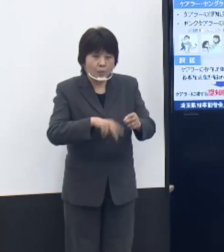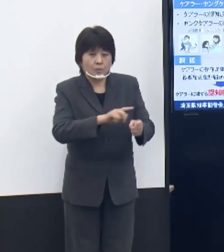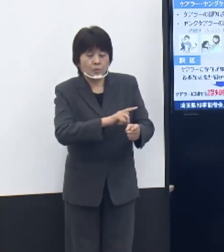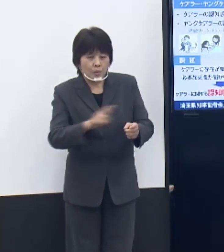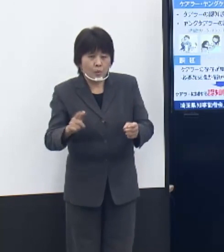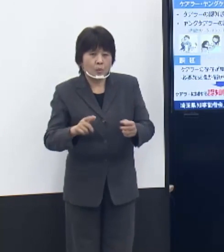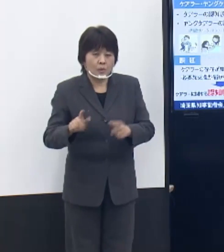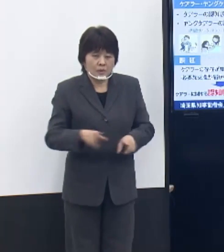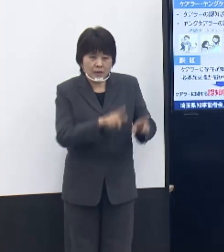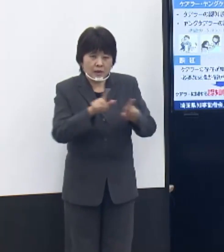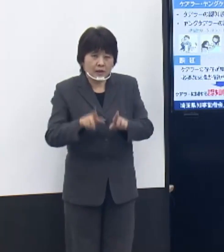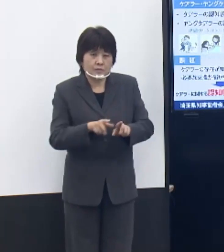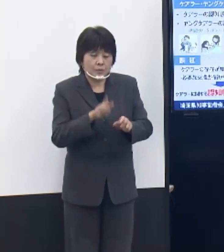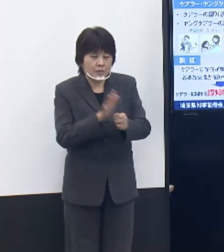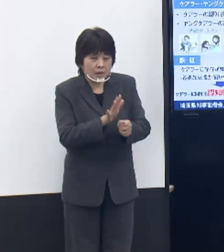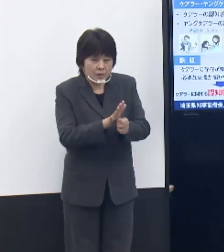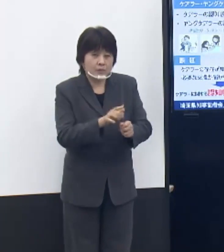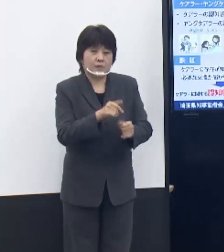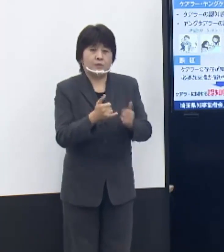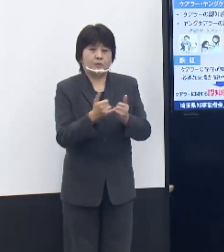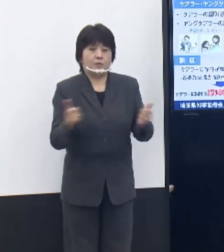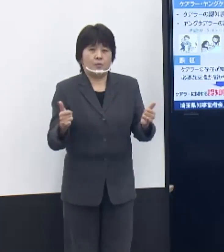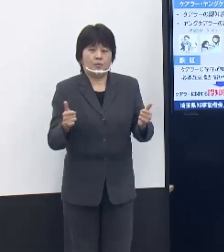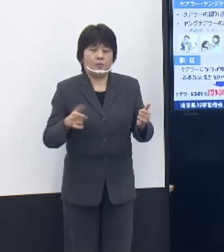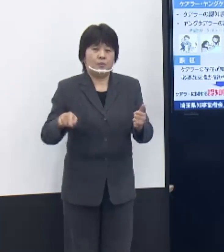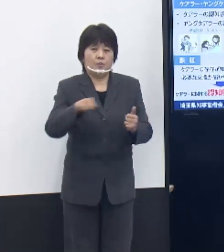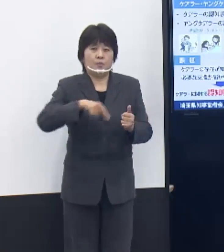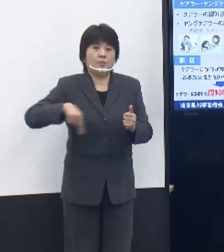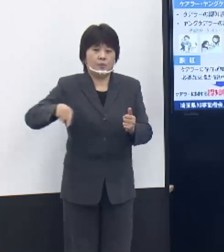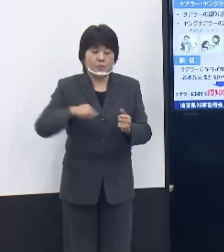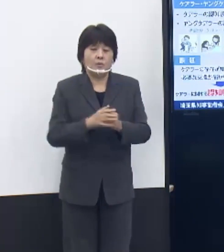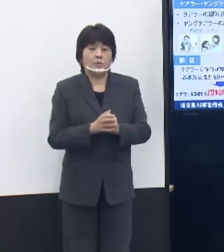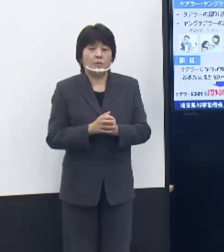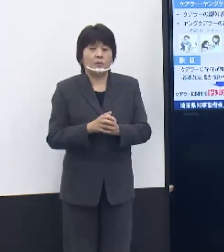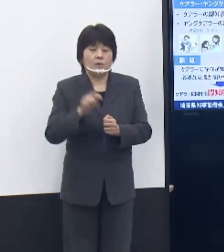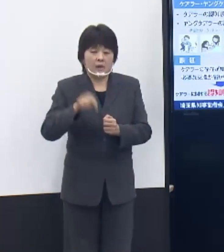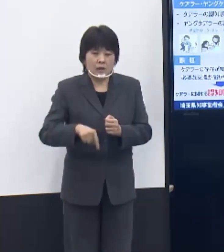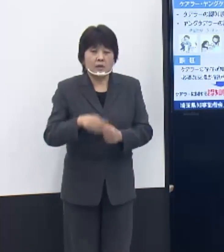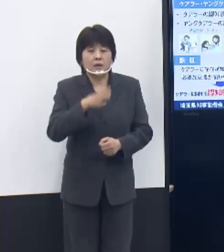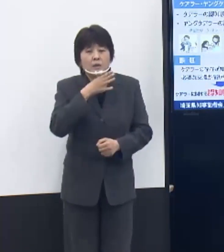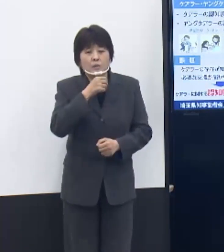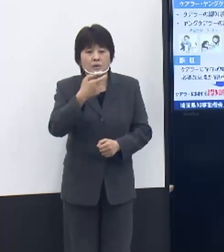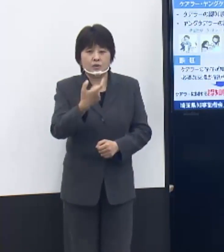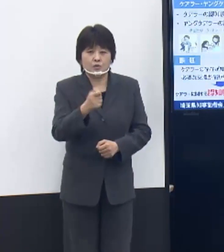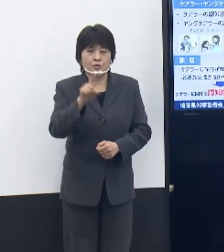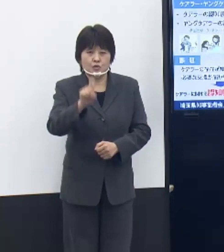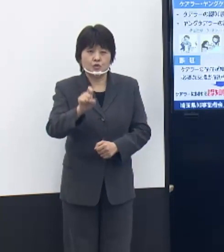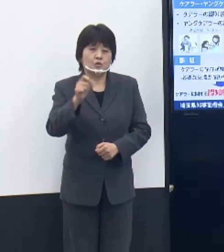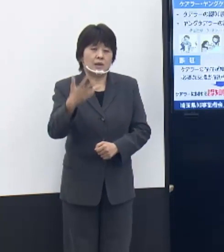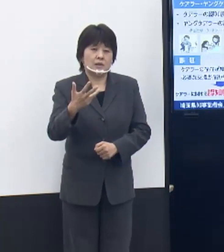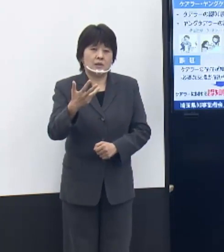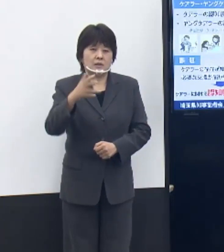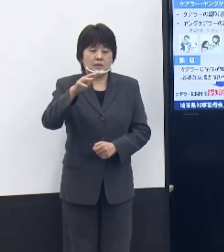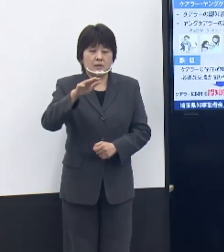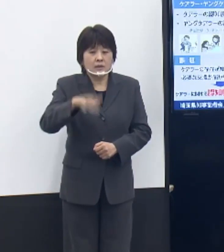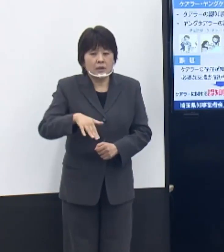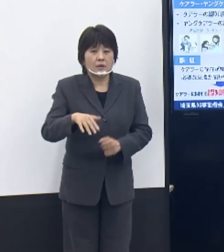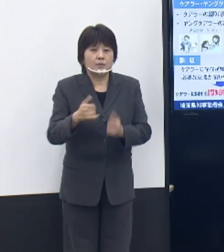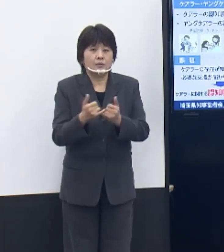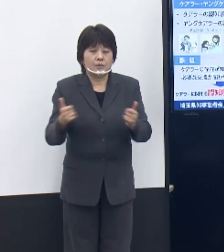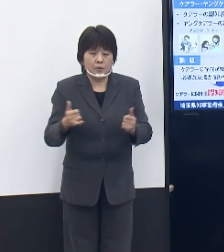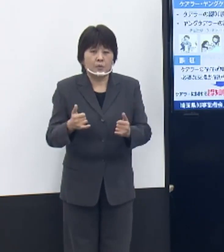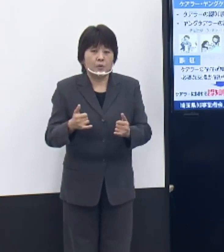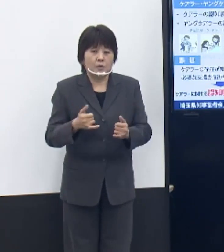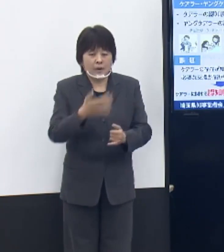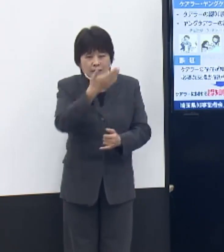その他の援助を提供する方であり、このうち18歳未満の方をヤングケアラーというふう